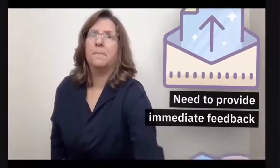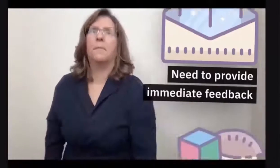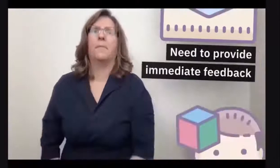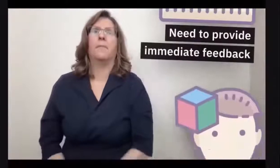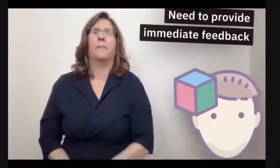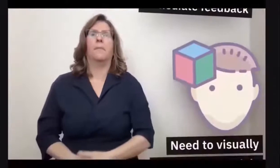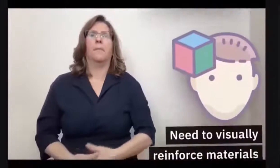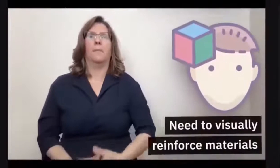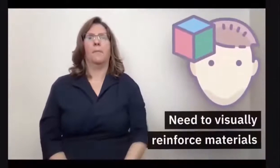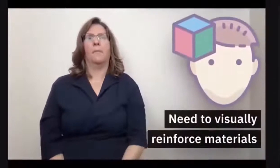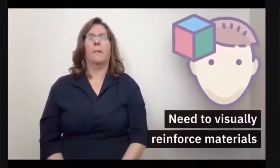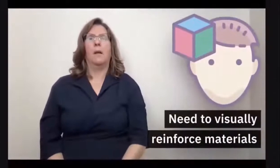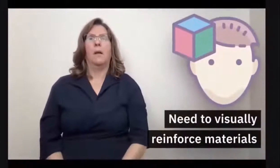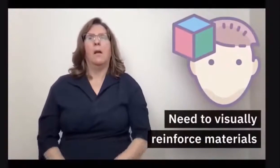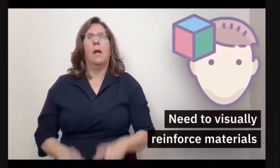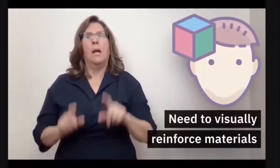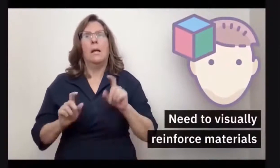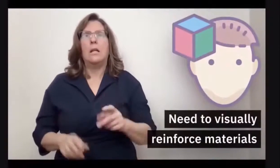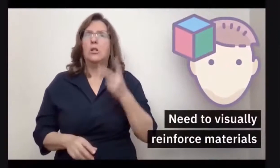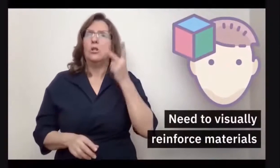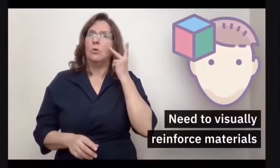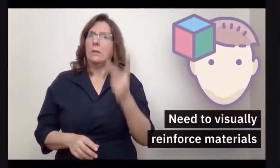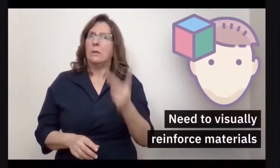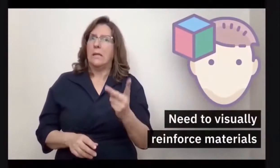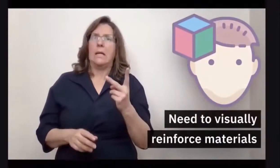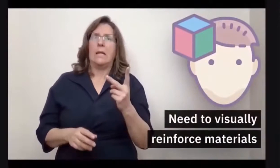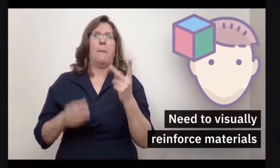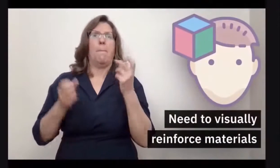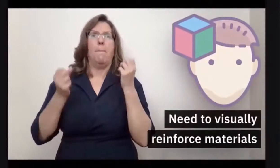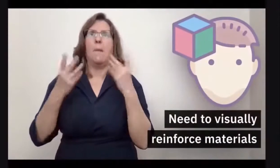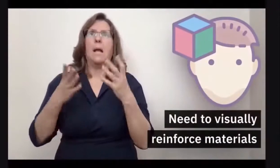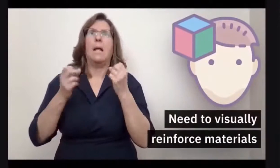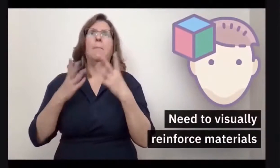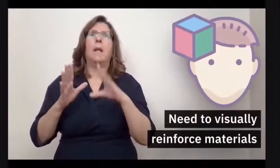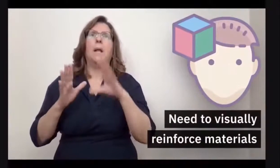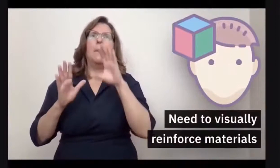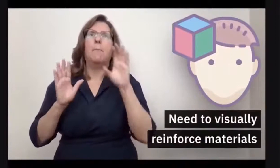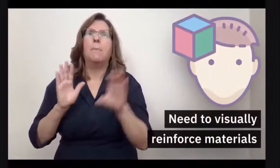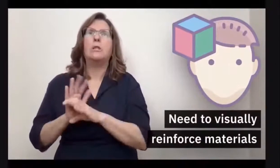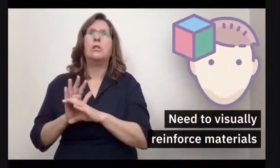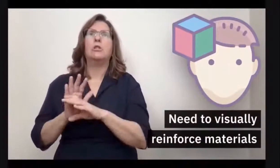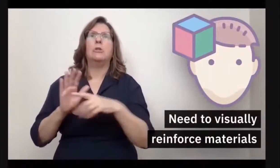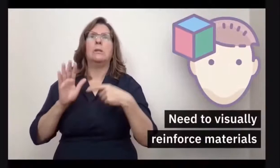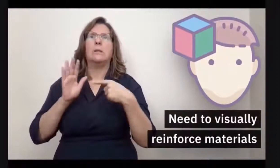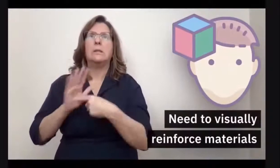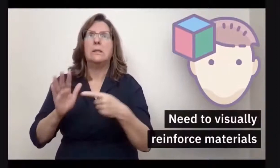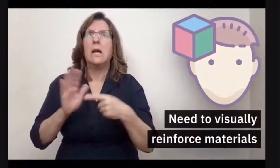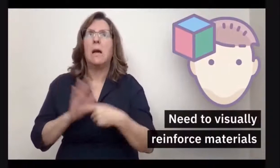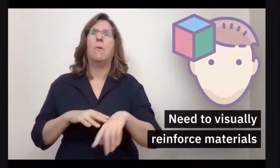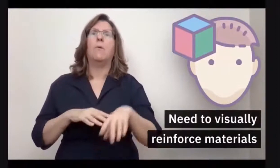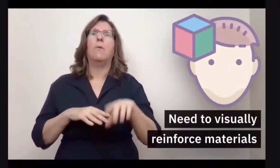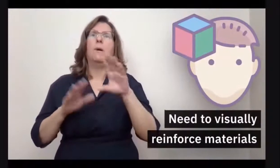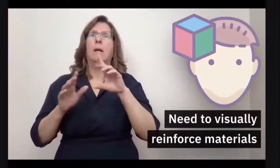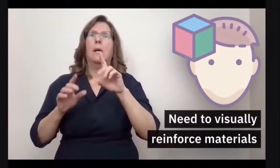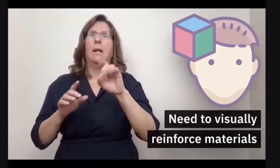mapas conceptuales, gráficas, representación visual que pueda reforzar los